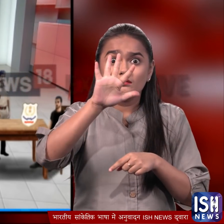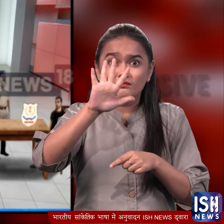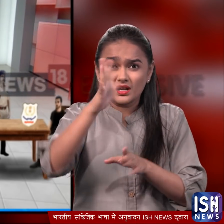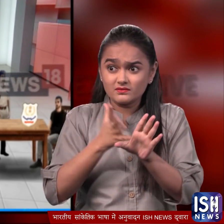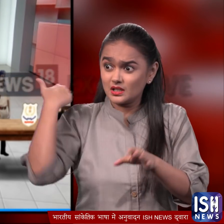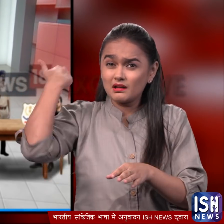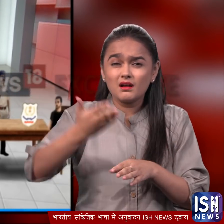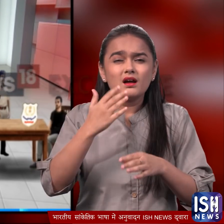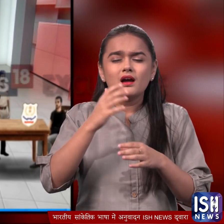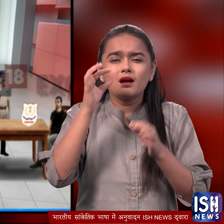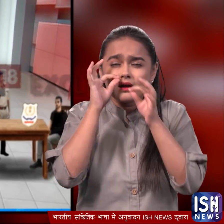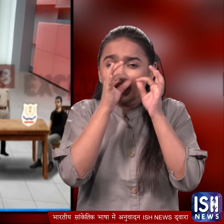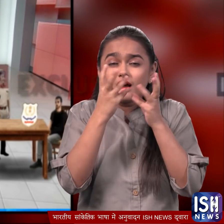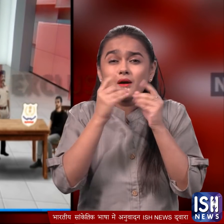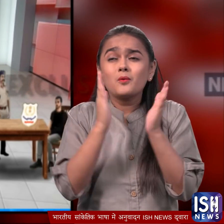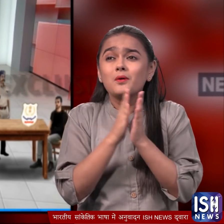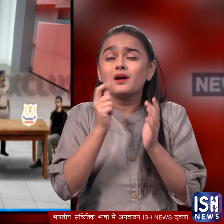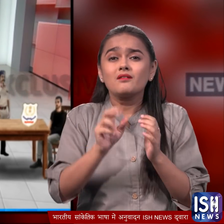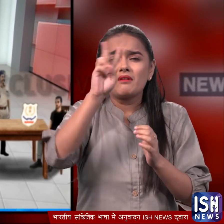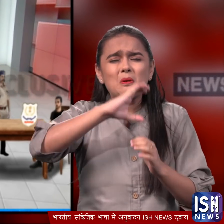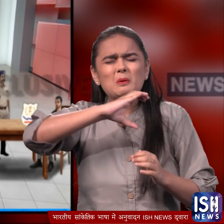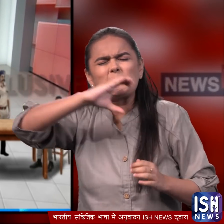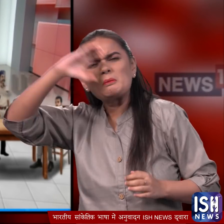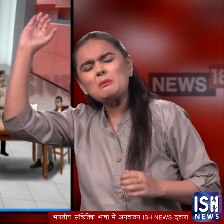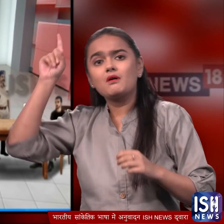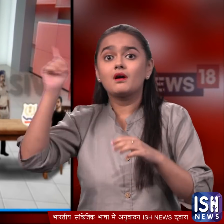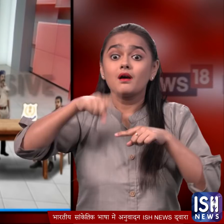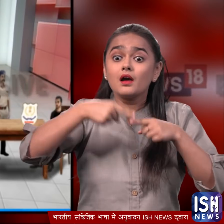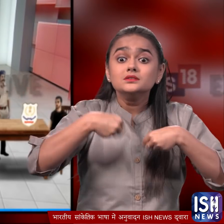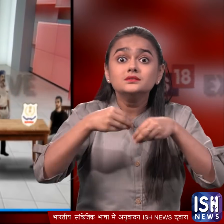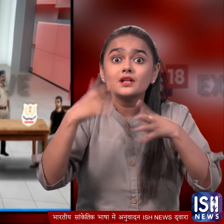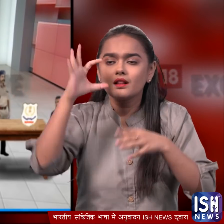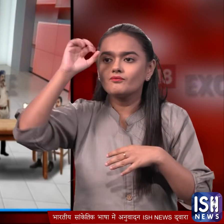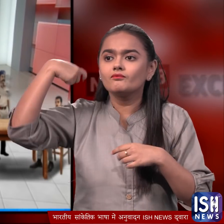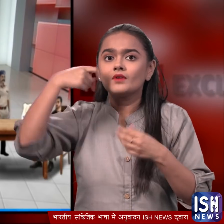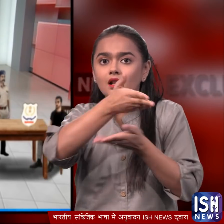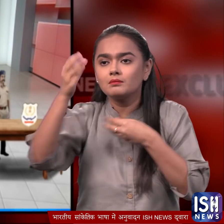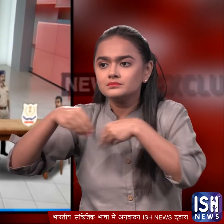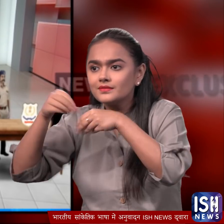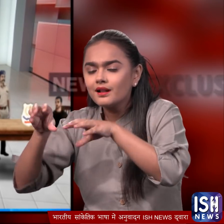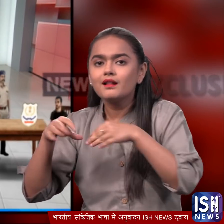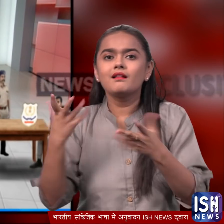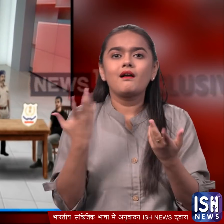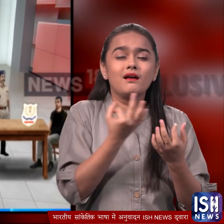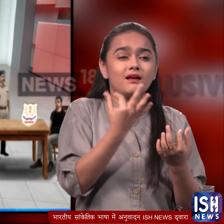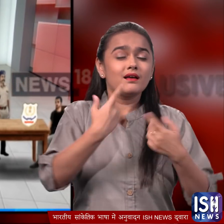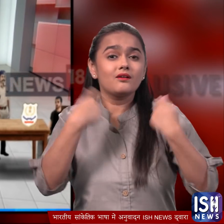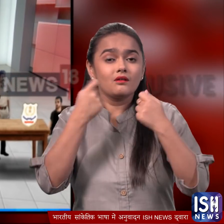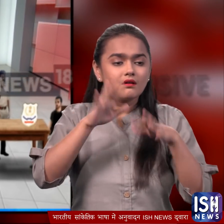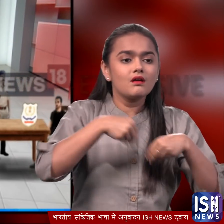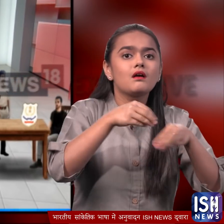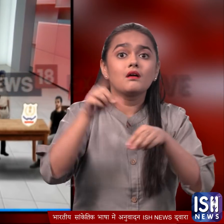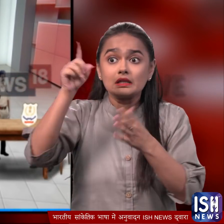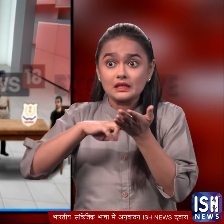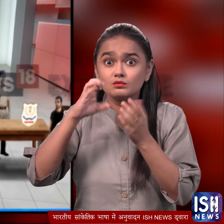के ड्रग्स मुंबई ला चुका है और फिर ये ड्रग्स फिल्म और टीवी इंडस्ट्री से जुड़े लोगों को सप्लाई किए जाते थे, जिसकी जांच एनसीबी कर रही